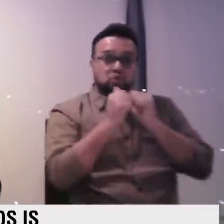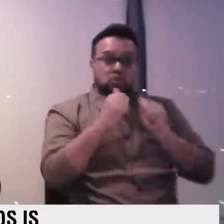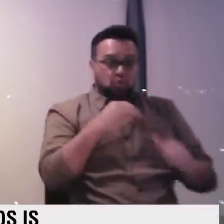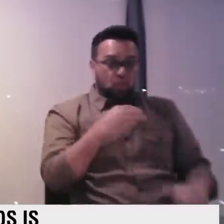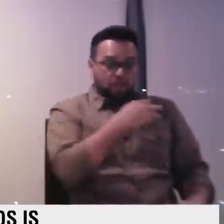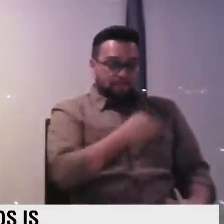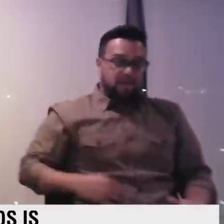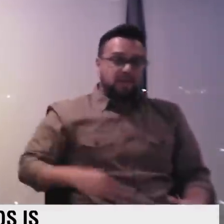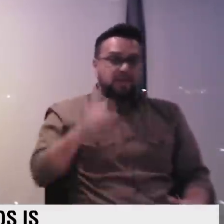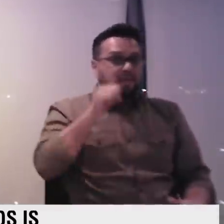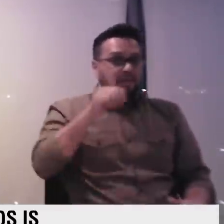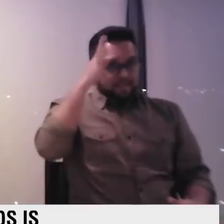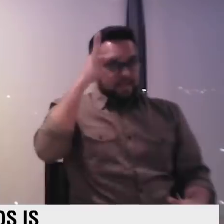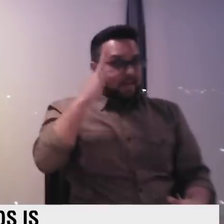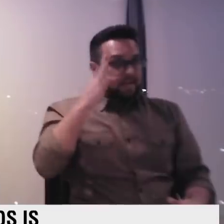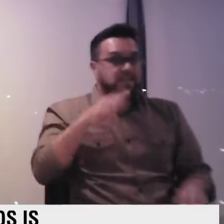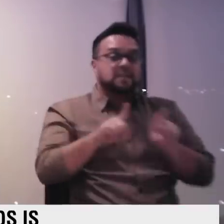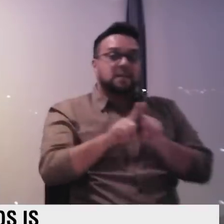Cristina, junto ao